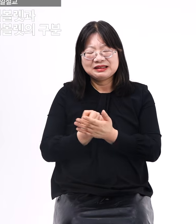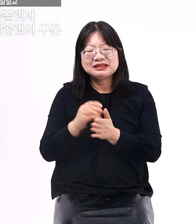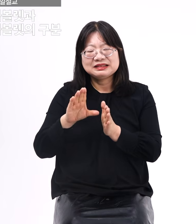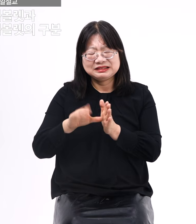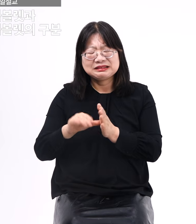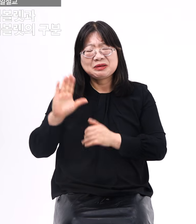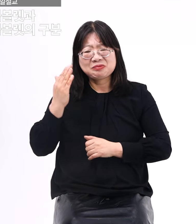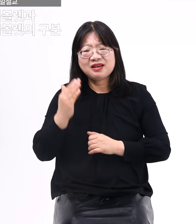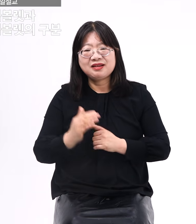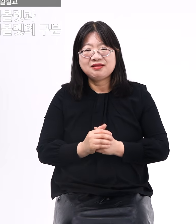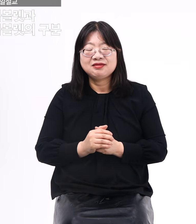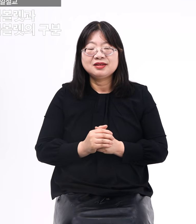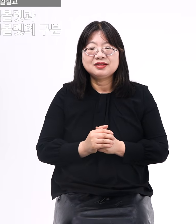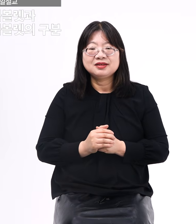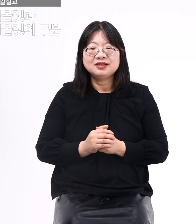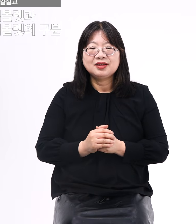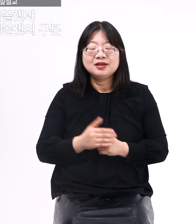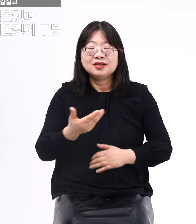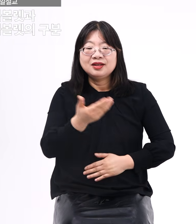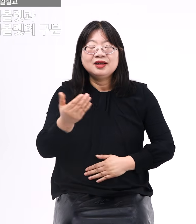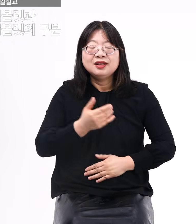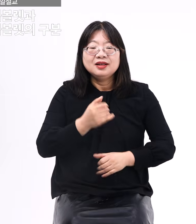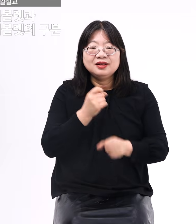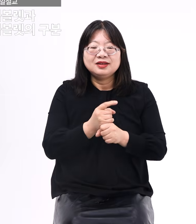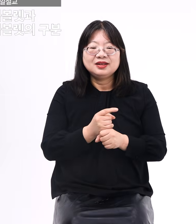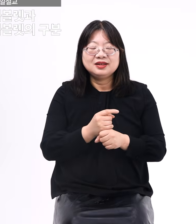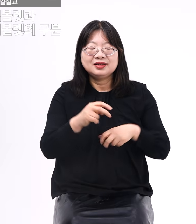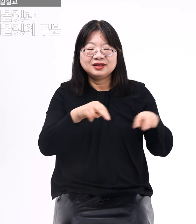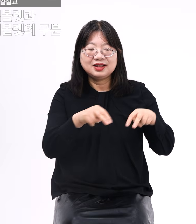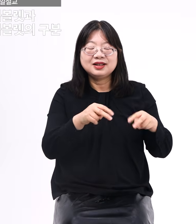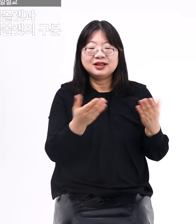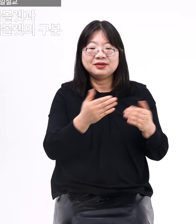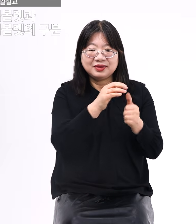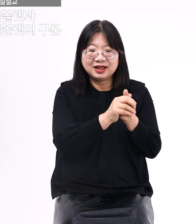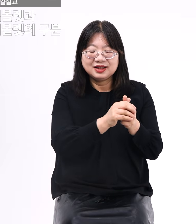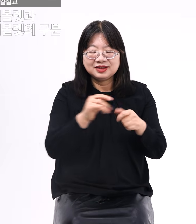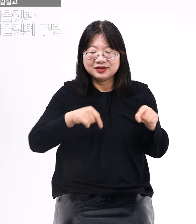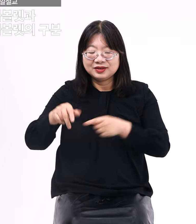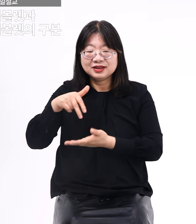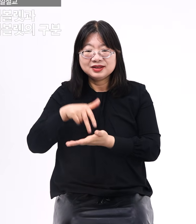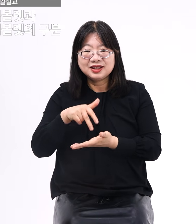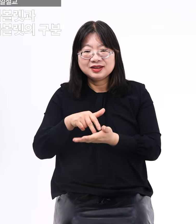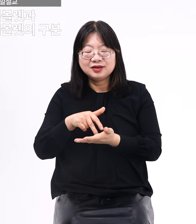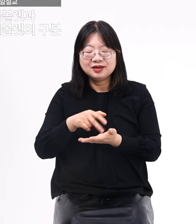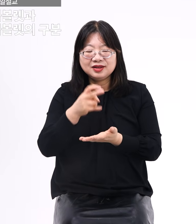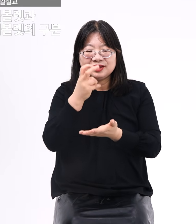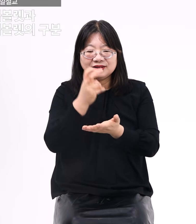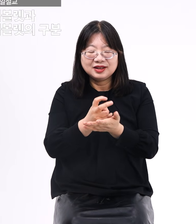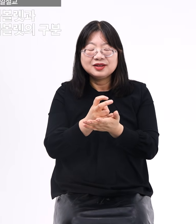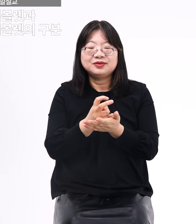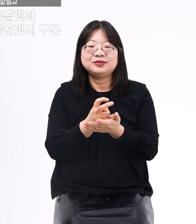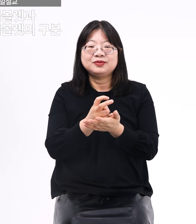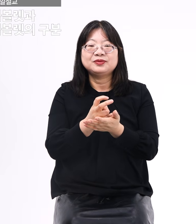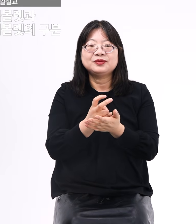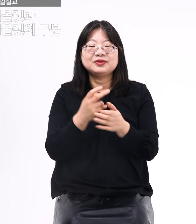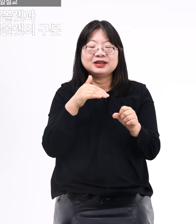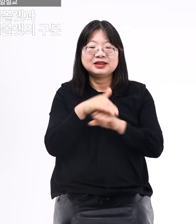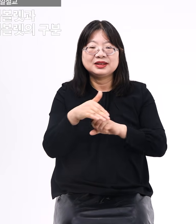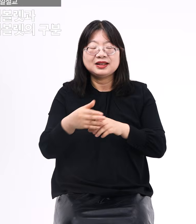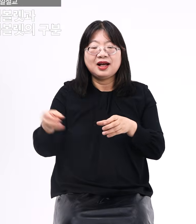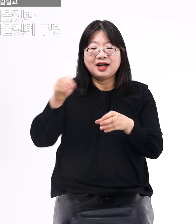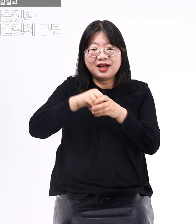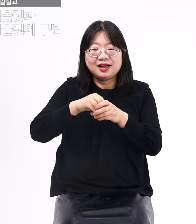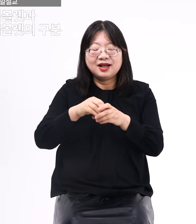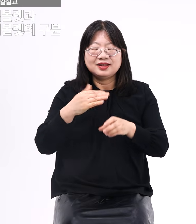여러분, 이미 사사도 정치적으로 어떤 제도권에서